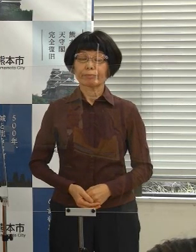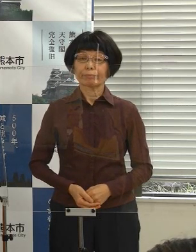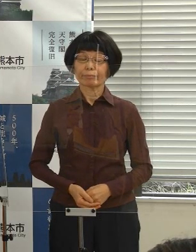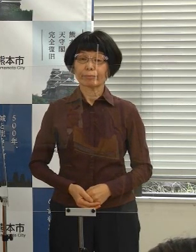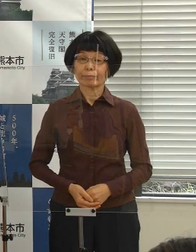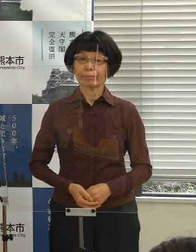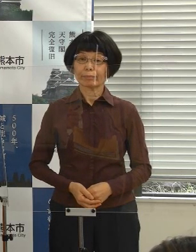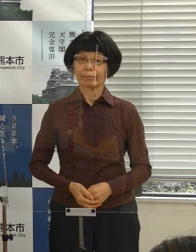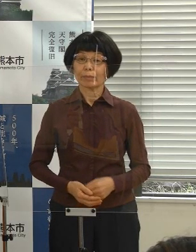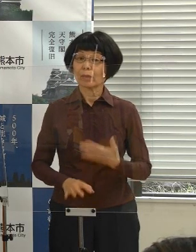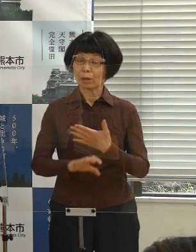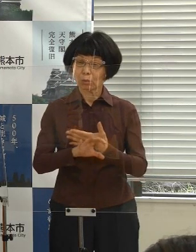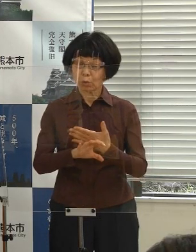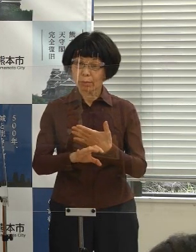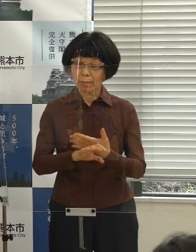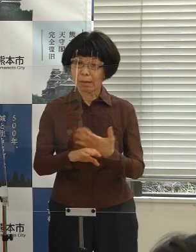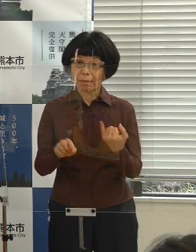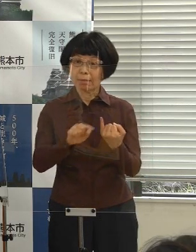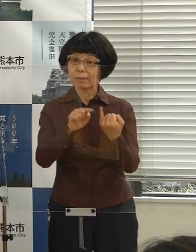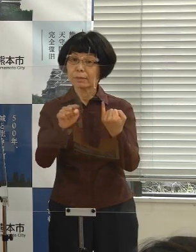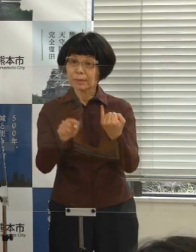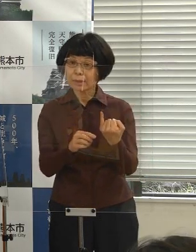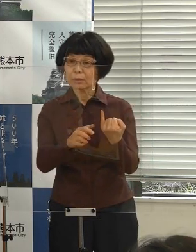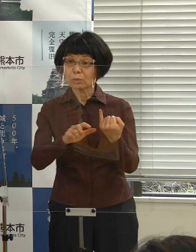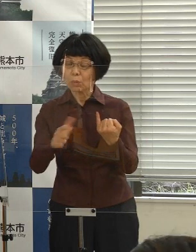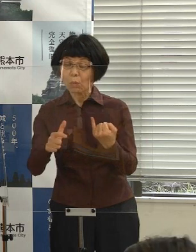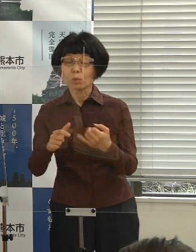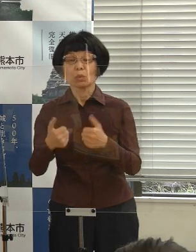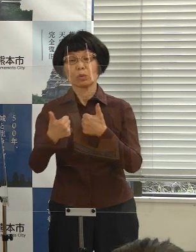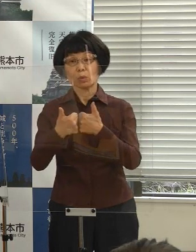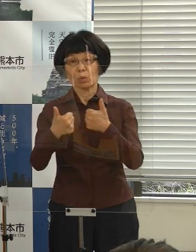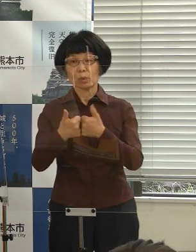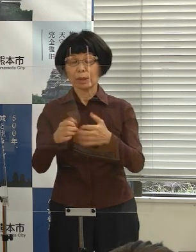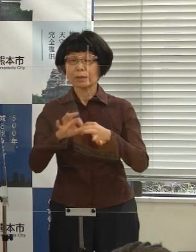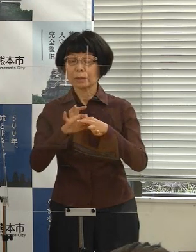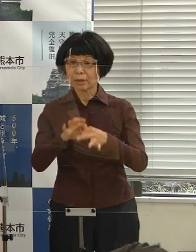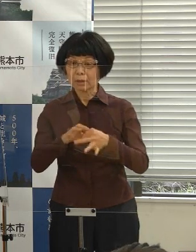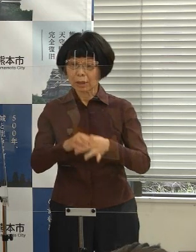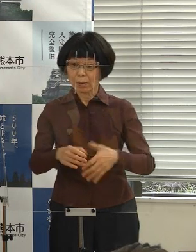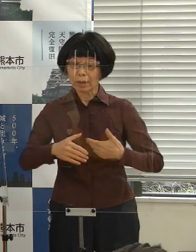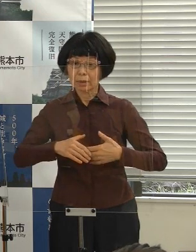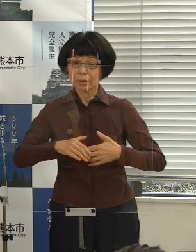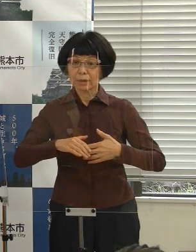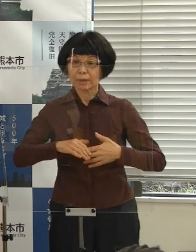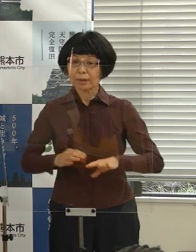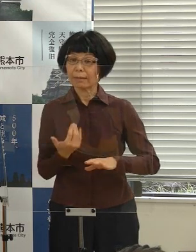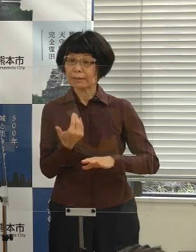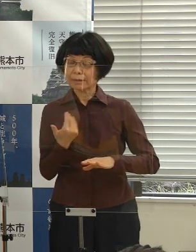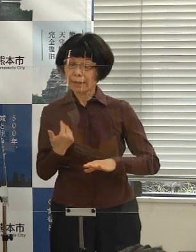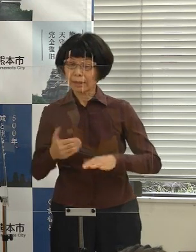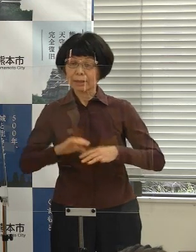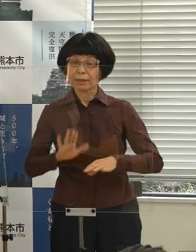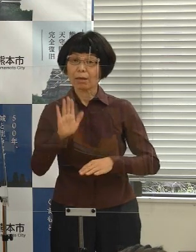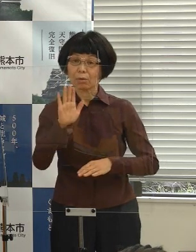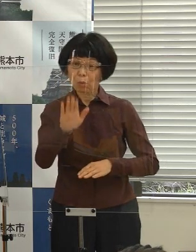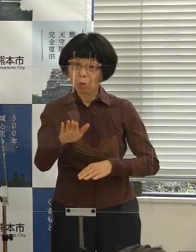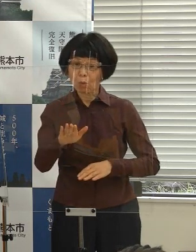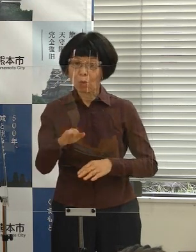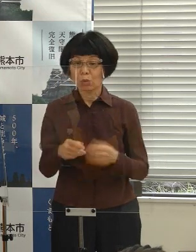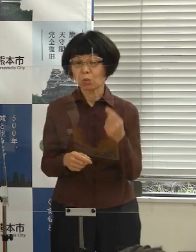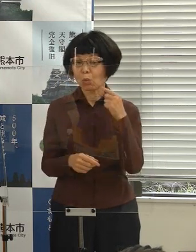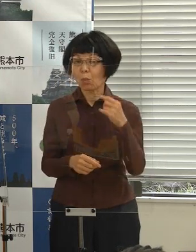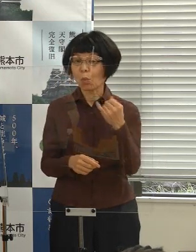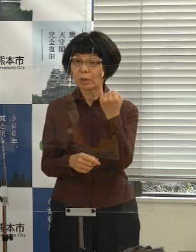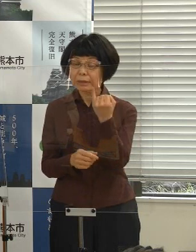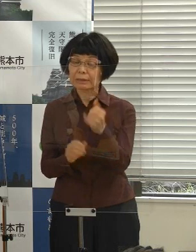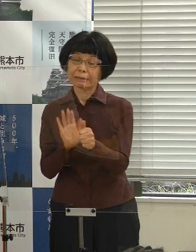娠養育相談等々についてはですね、産前産後の、母子支援事業というのがありまして、これはです